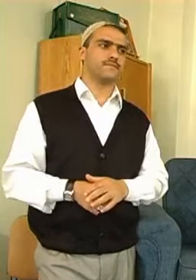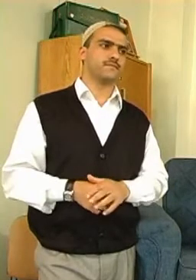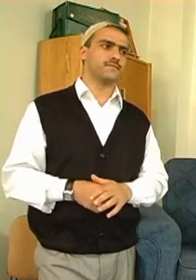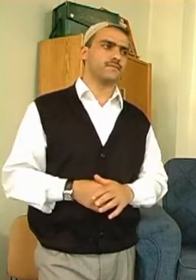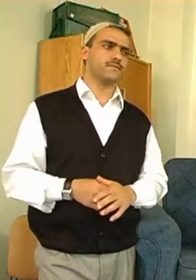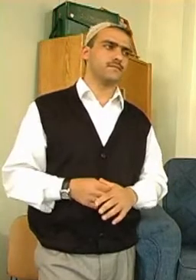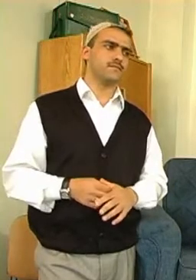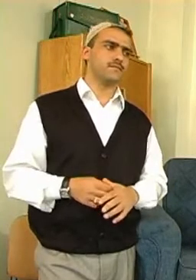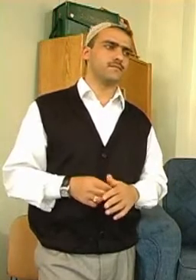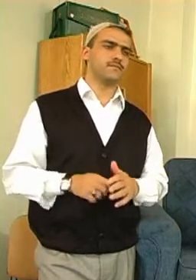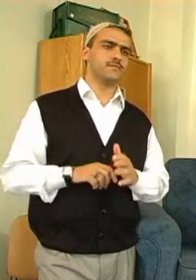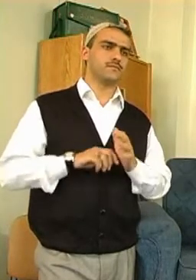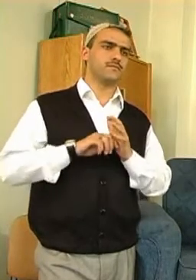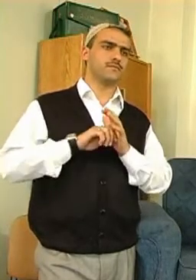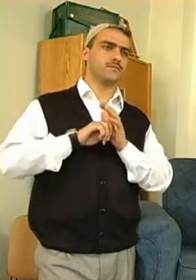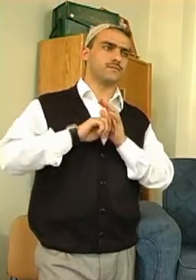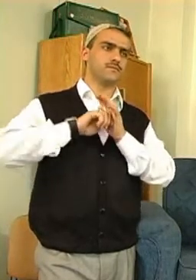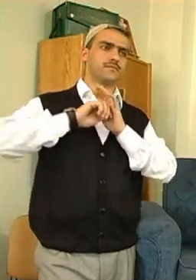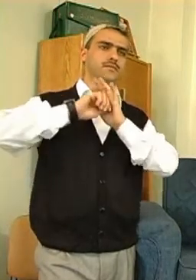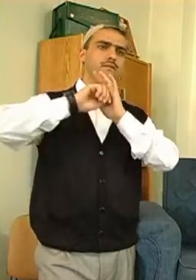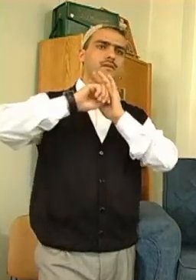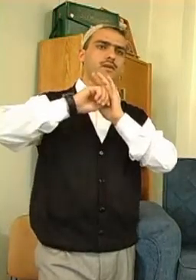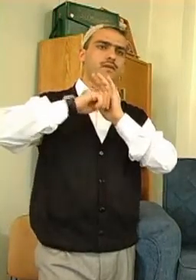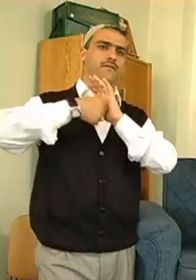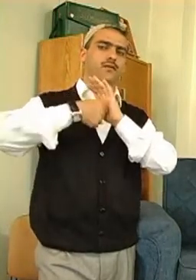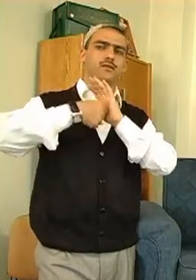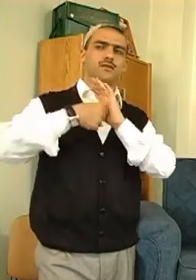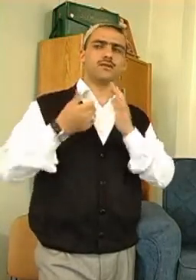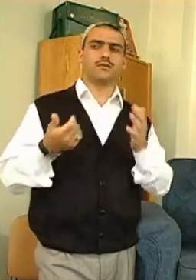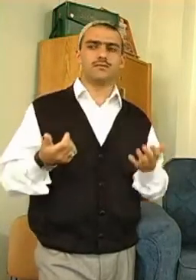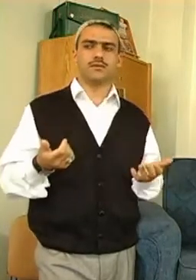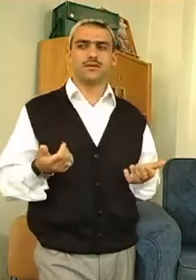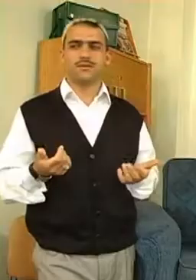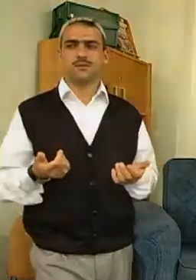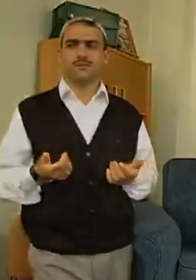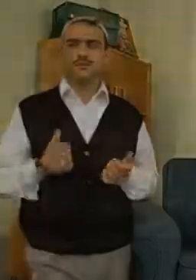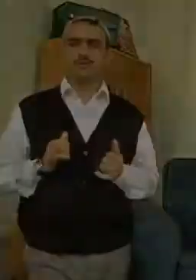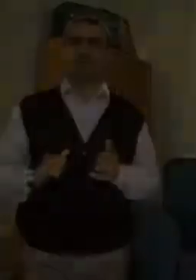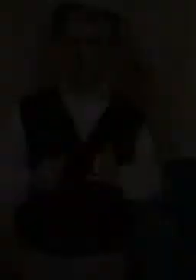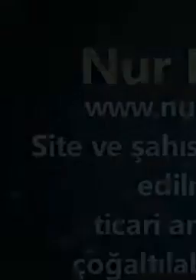ve ahiru davahum enilhamdülillahi rabbil alemin. El Fatiha ma salavatim.